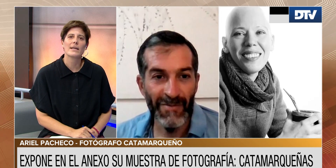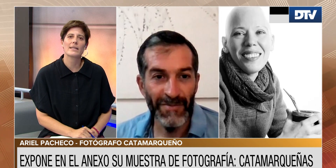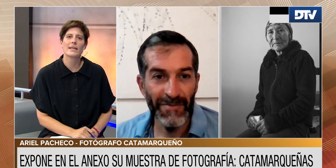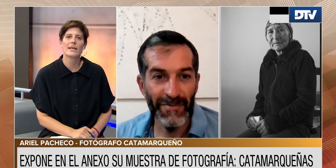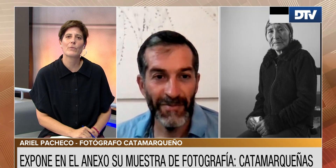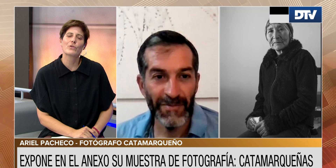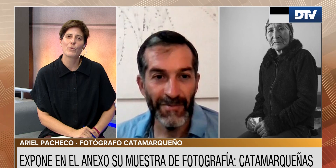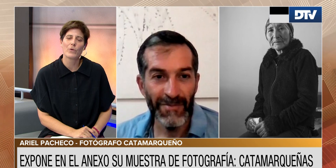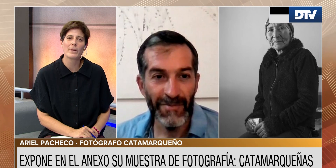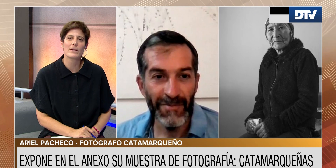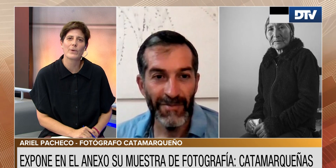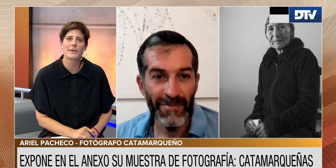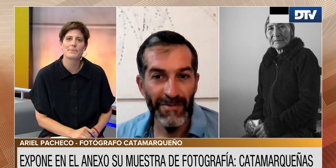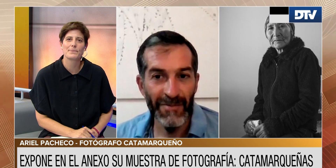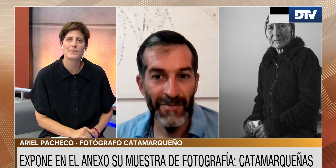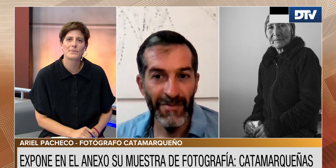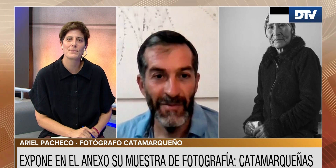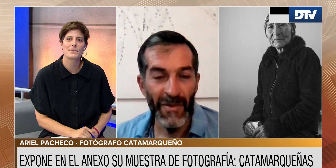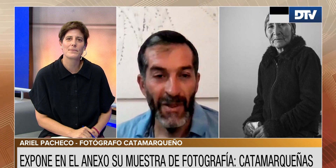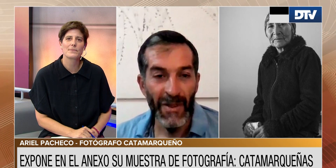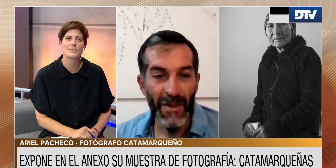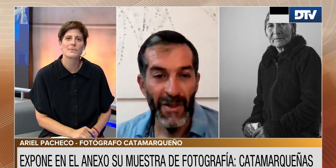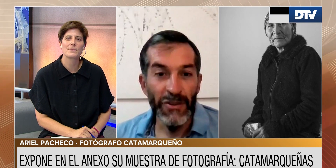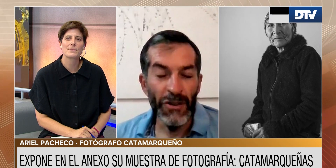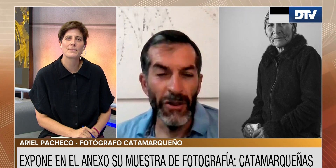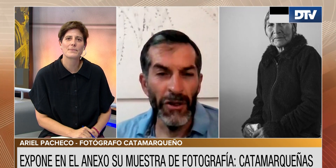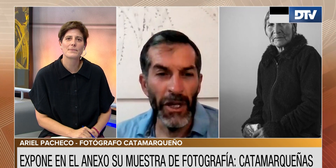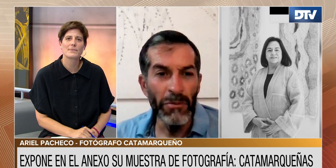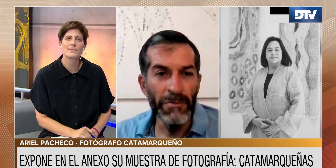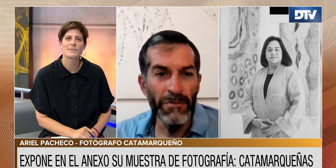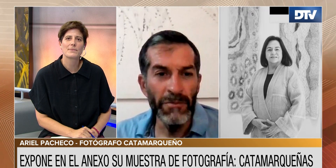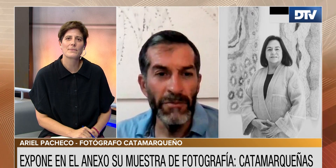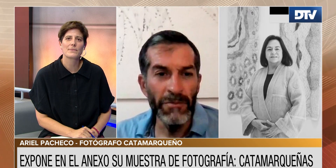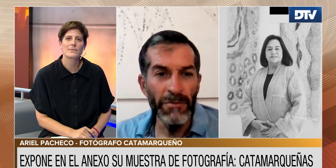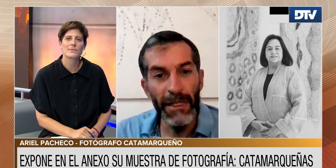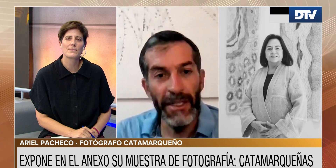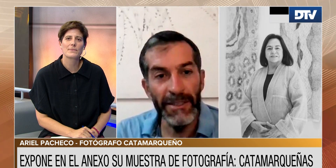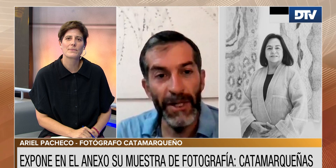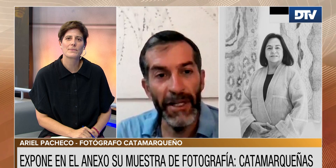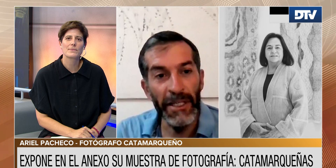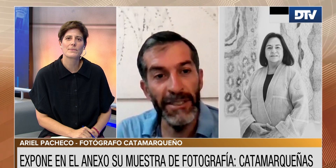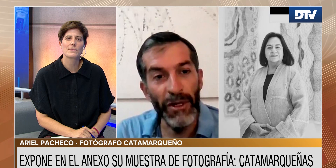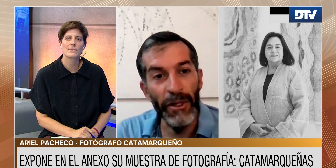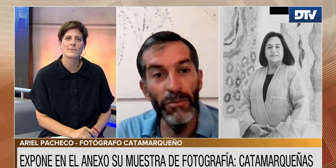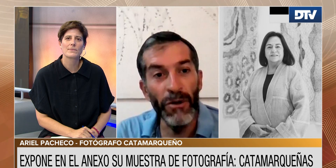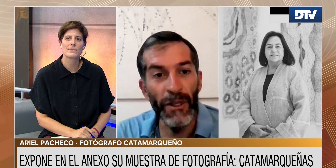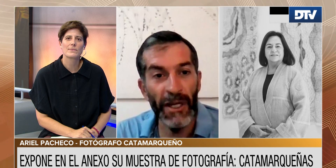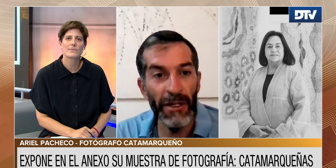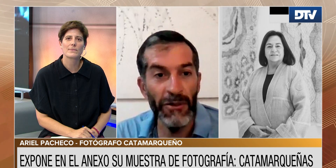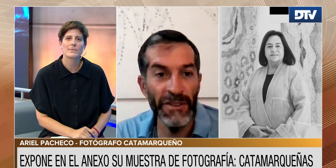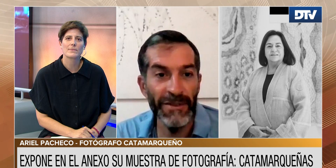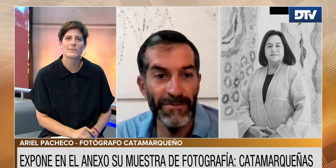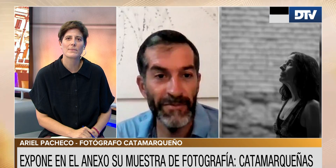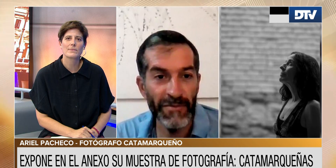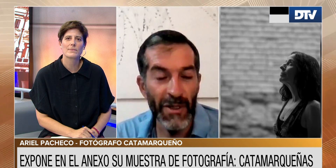sobreponerse y de resiliencia que tiene nuestro pueblo en particular? Yo creo que hay en las imágenes ahí se puede ver un poco